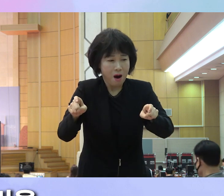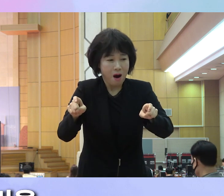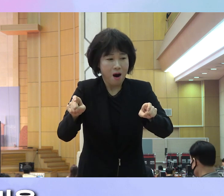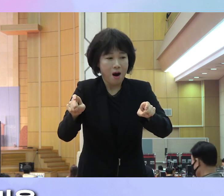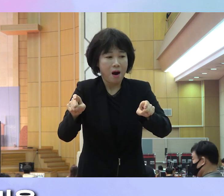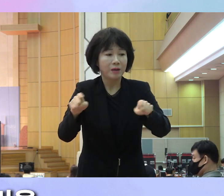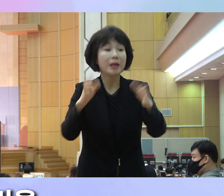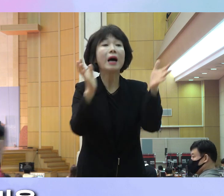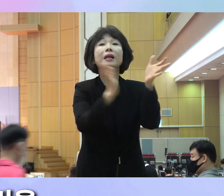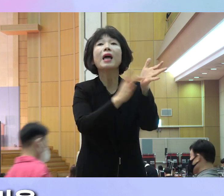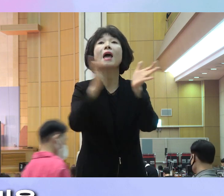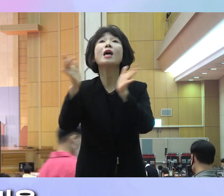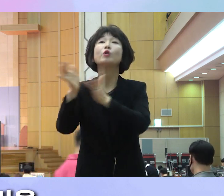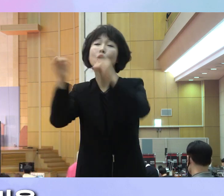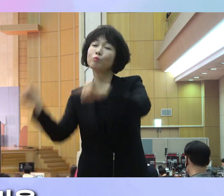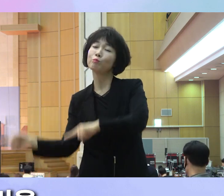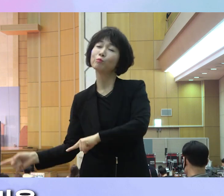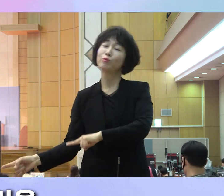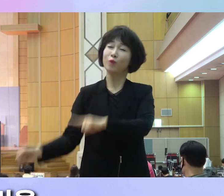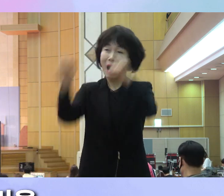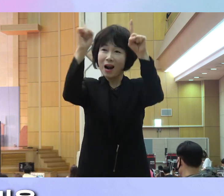도망갔네. 예수